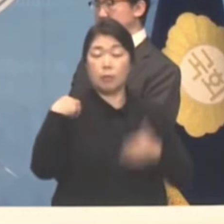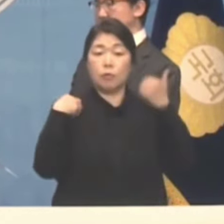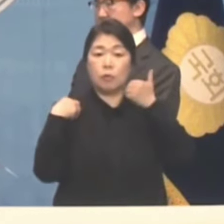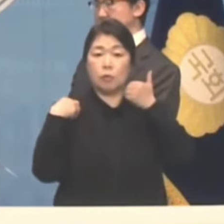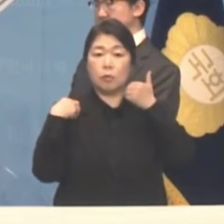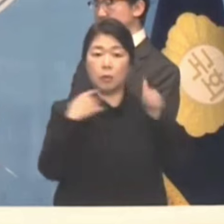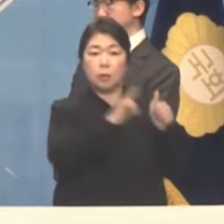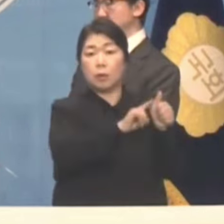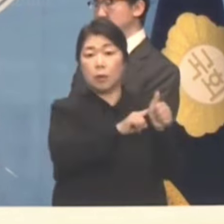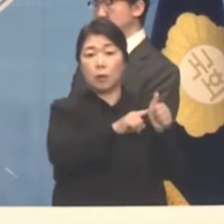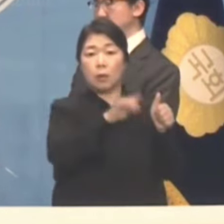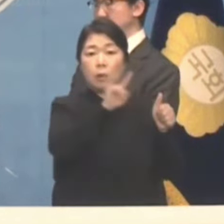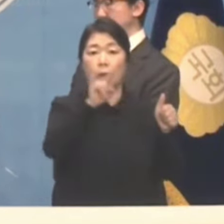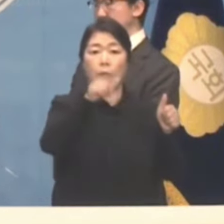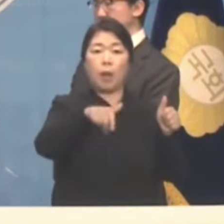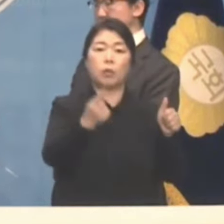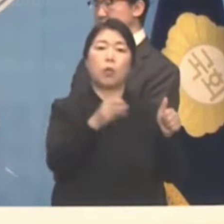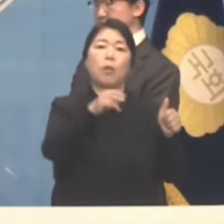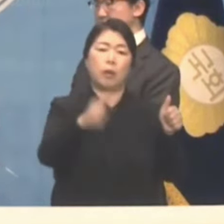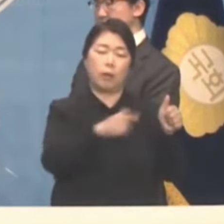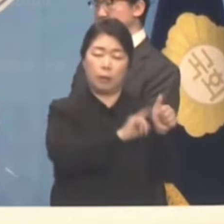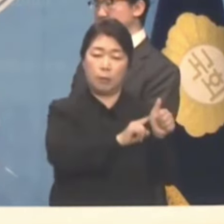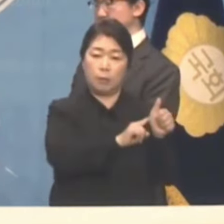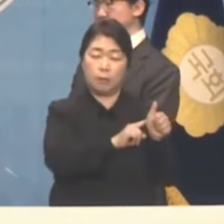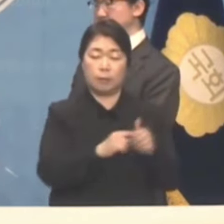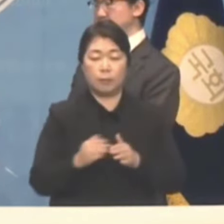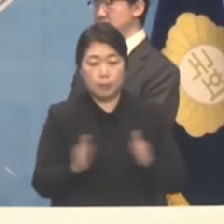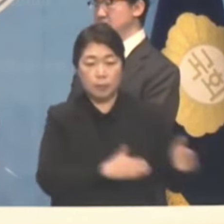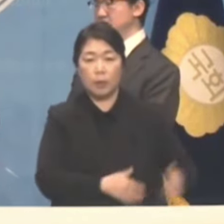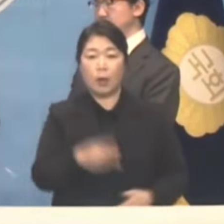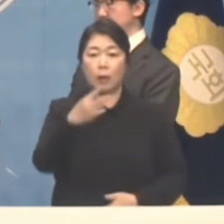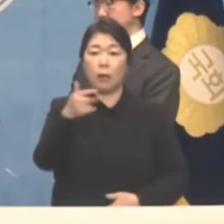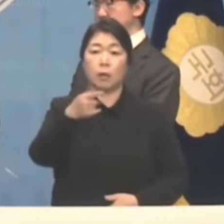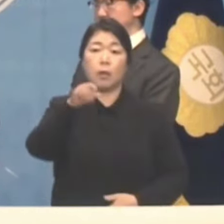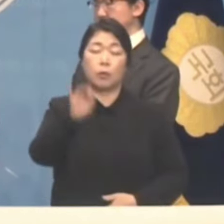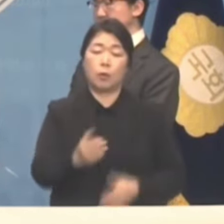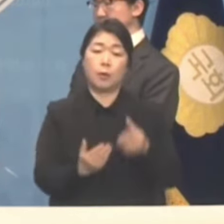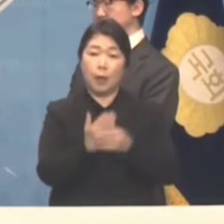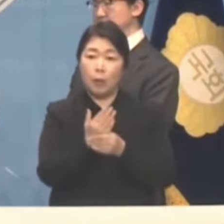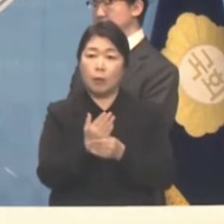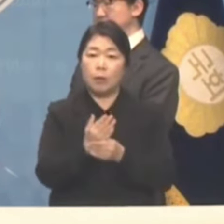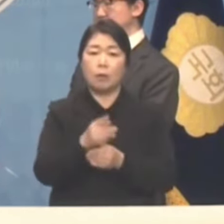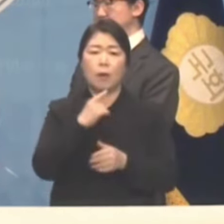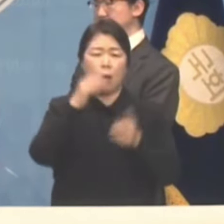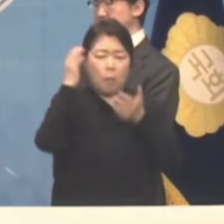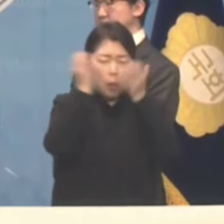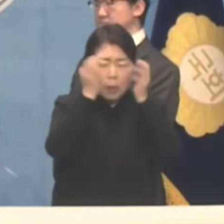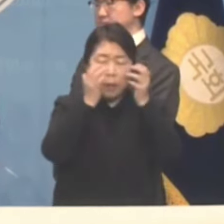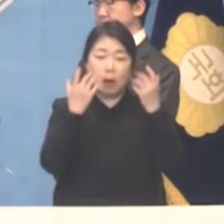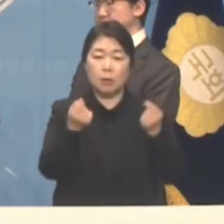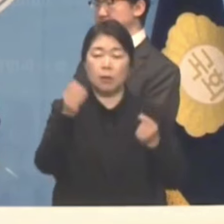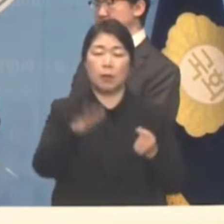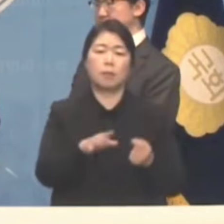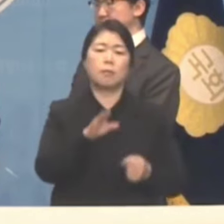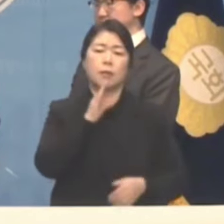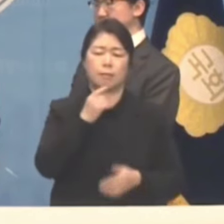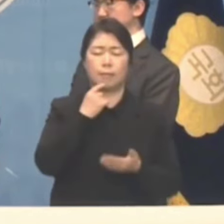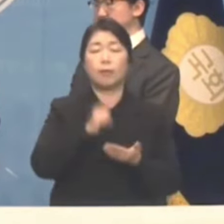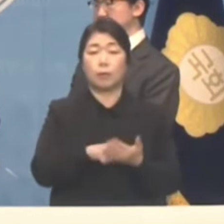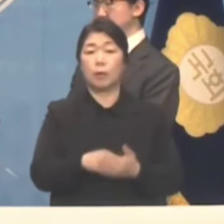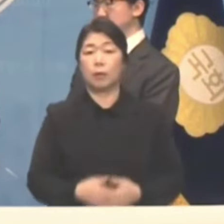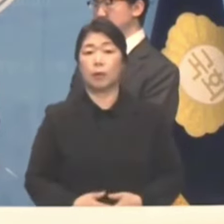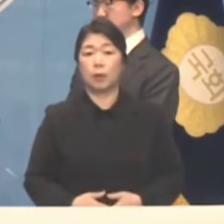대장동 사건에 대해서 간략히 말씀을 드리겠습니다이 사건은 복잡해 보이지만 매우 심플합니다